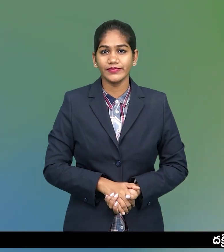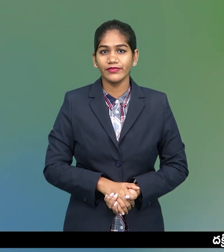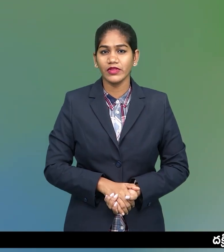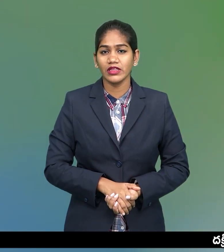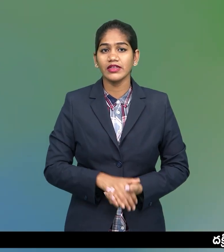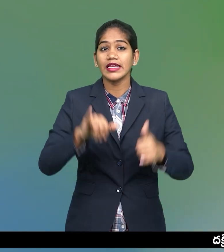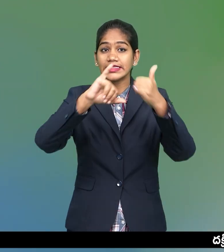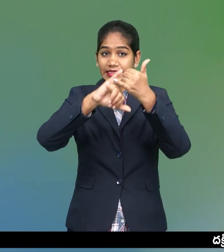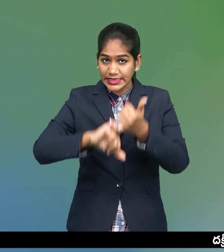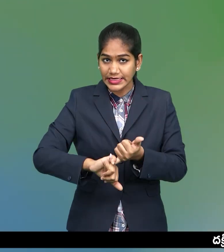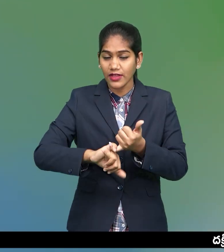దక్షిణ భారతదేశం